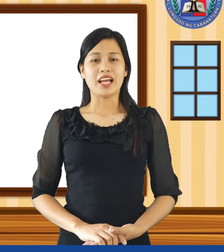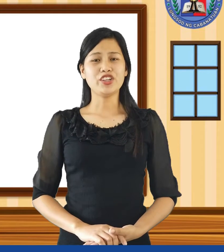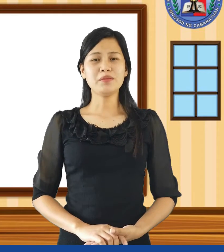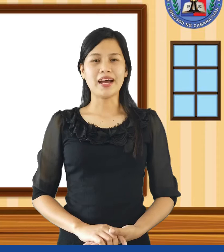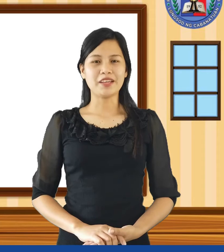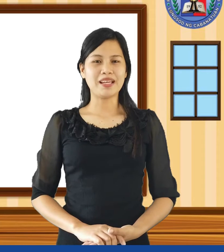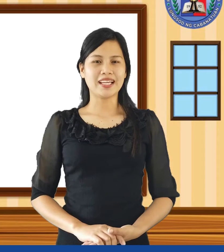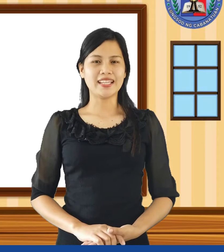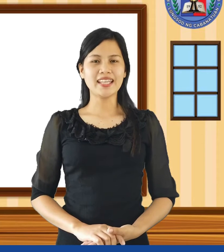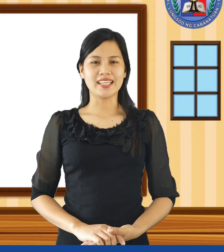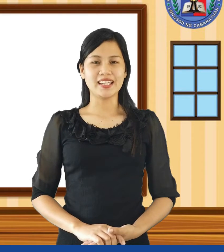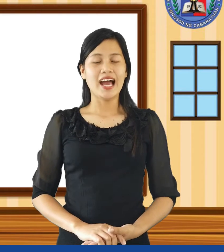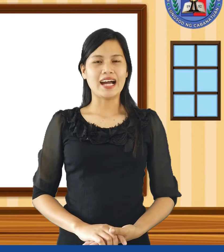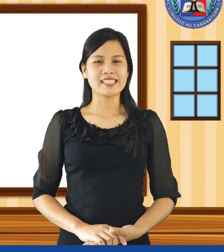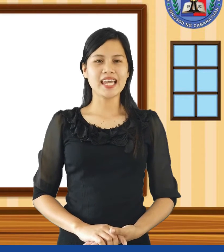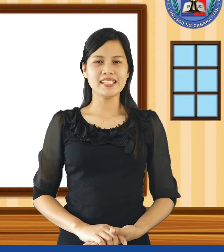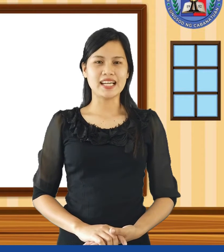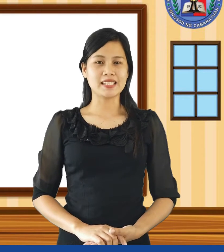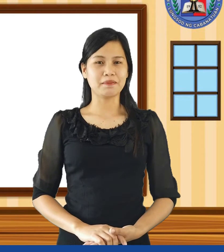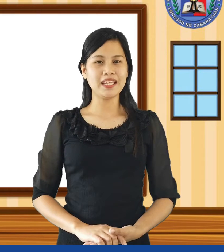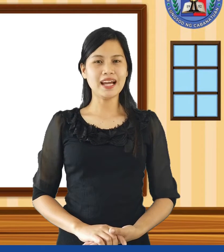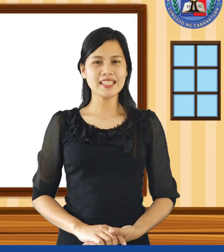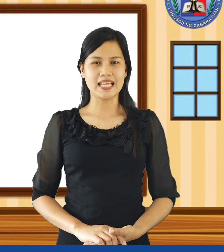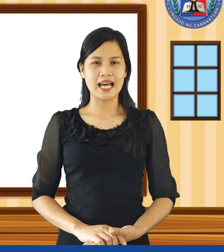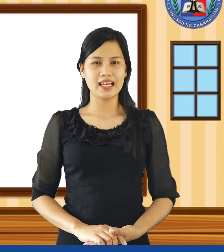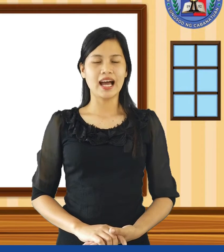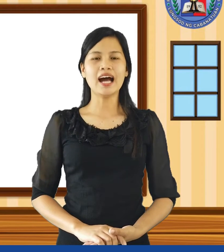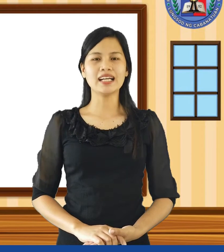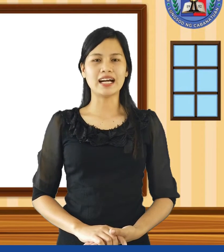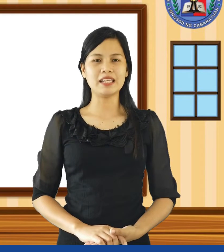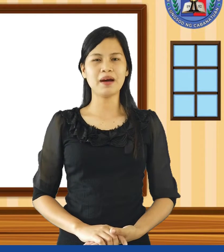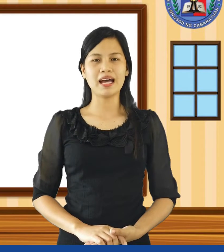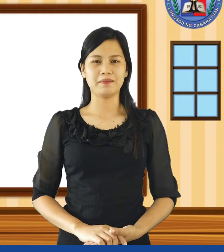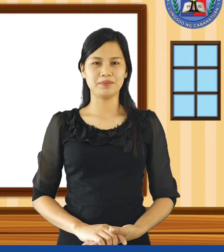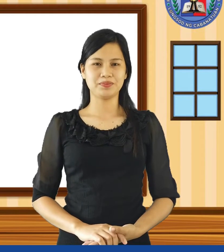Ngayon naman ay balikan natin ang senyas ng bilang isa hanggang lima.